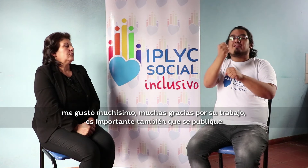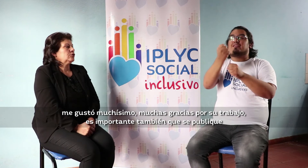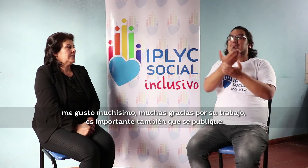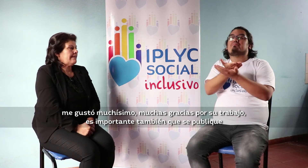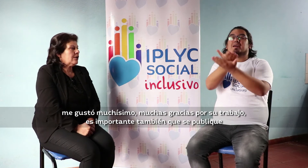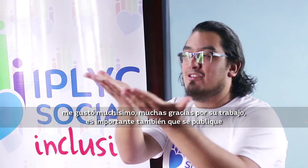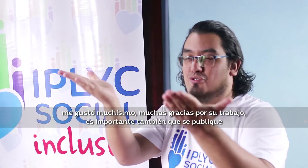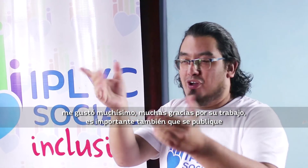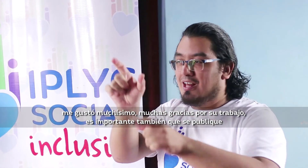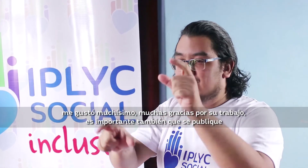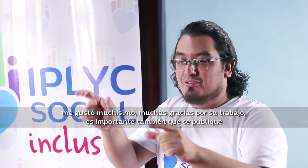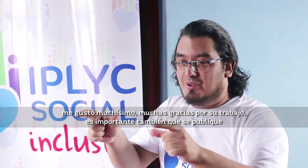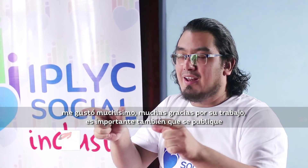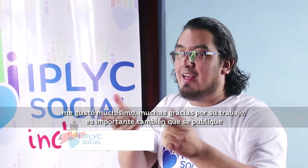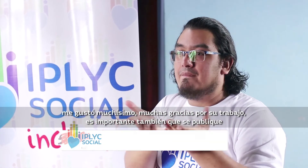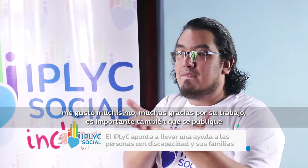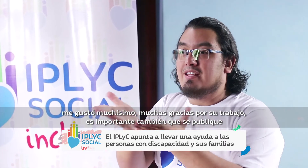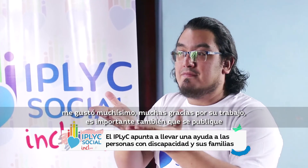su trabajo. Es importante también que se publique